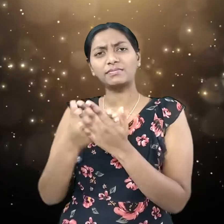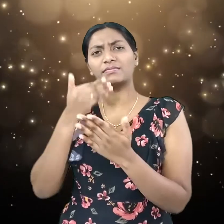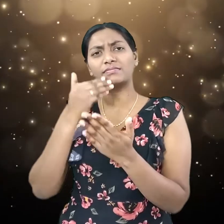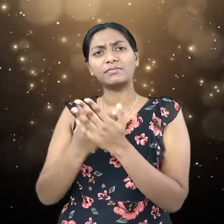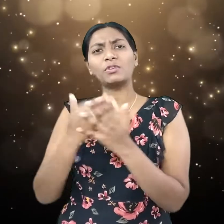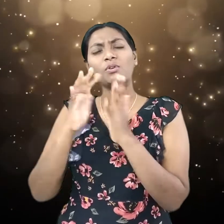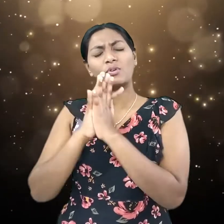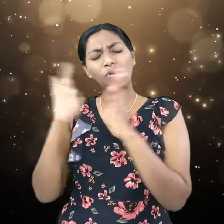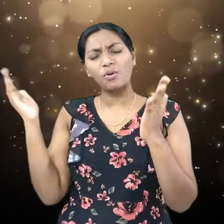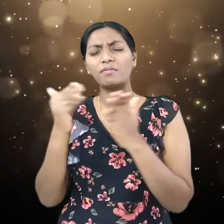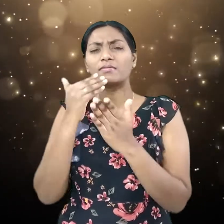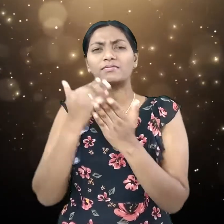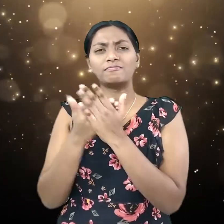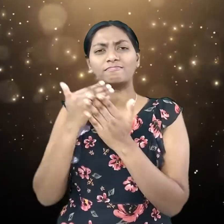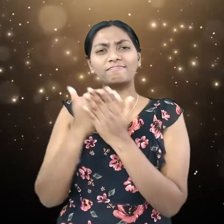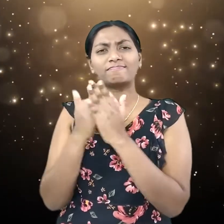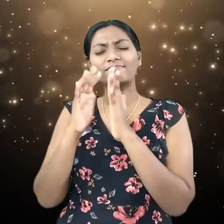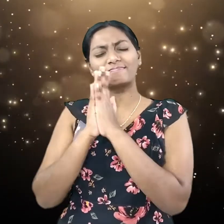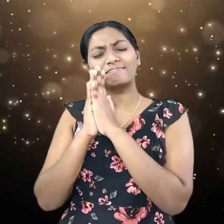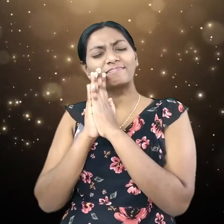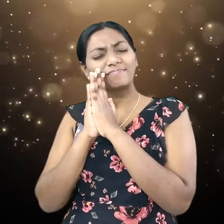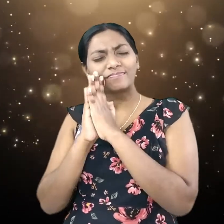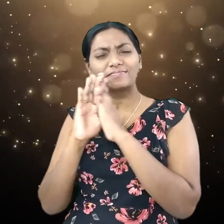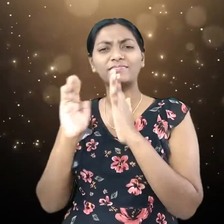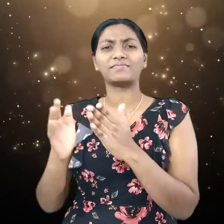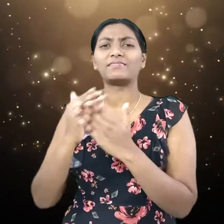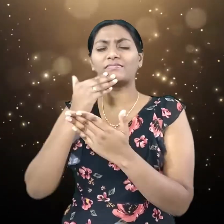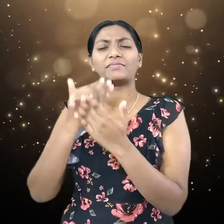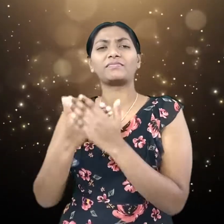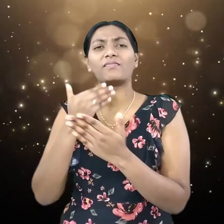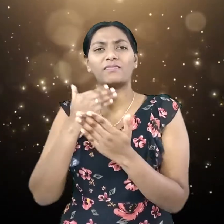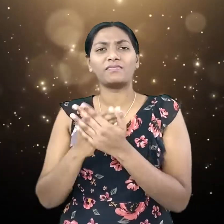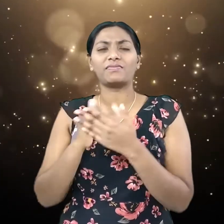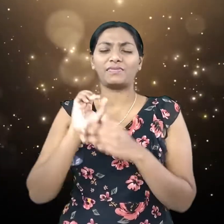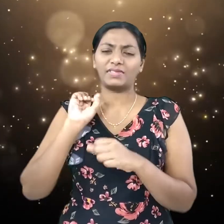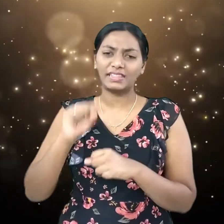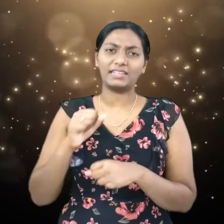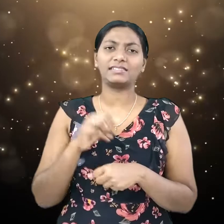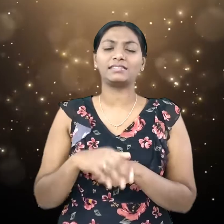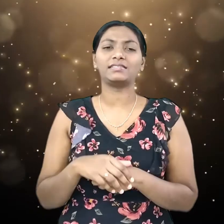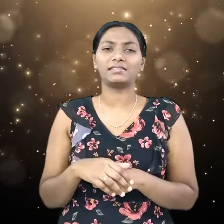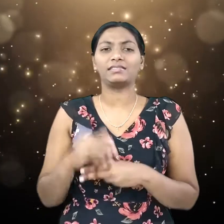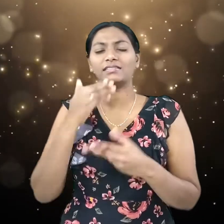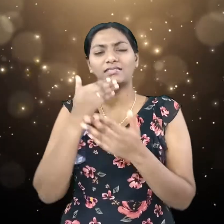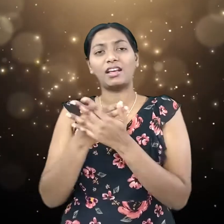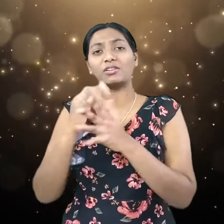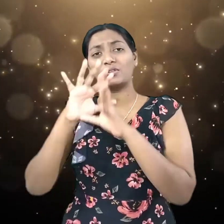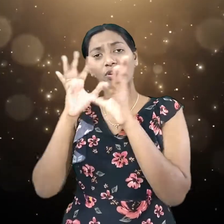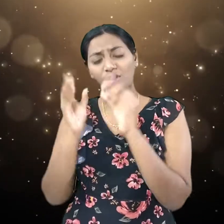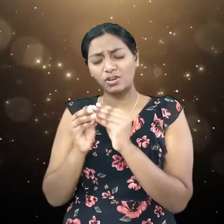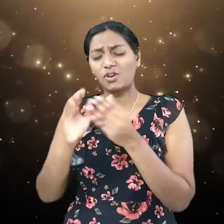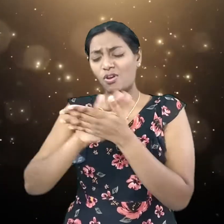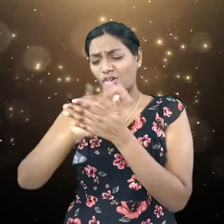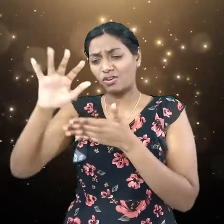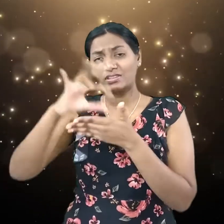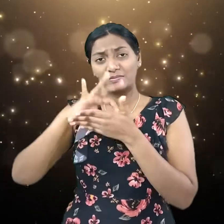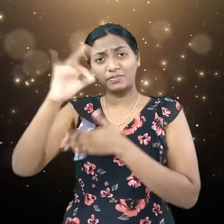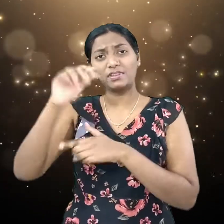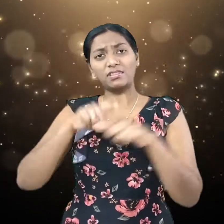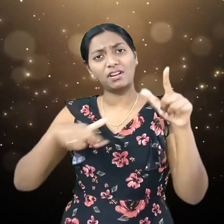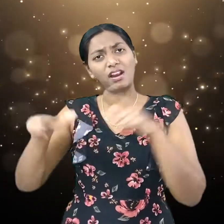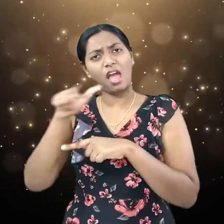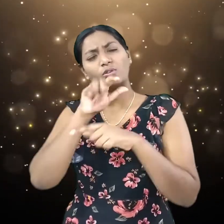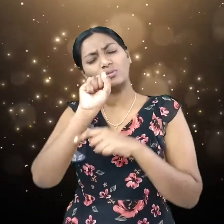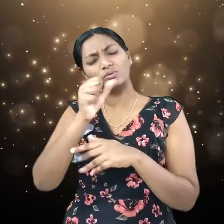अरे जदे अलाजक ए ई अक आ अली जाका जहे ई अक आमास एक